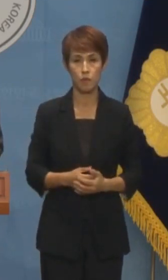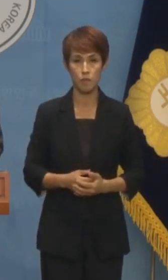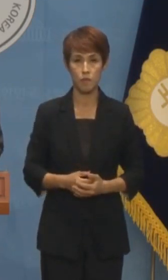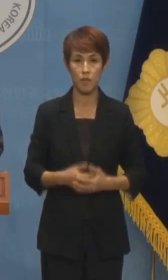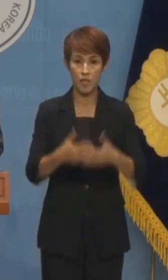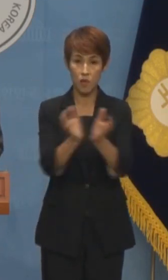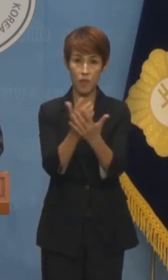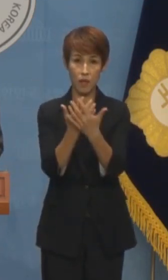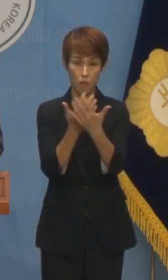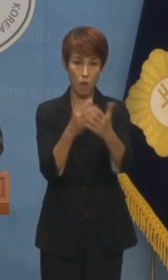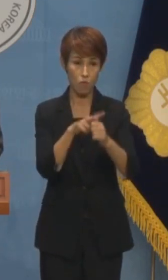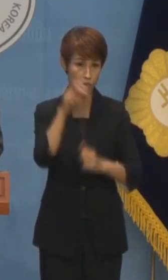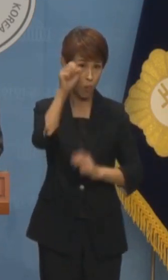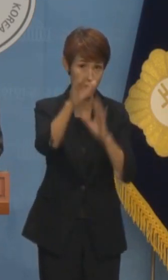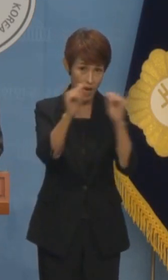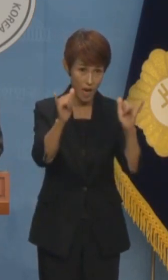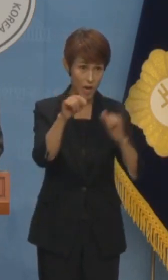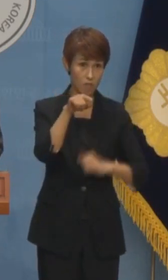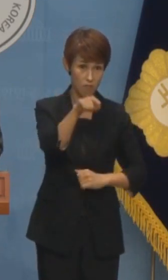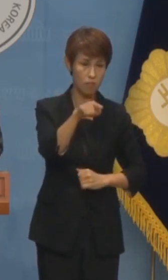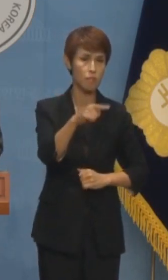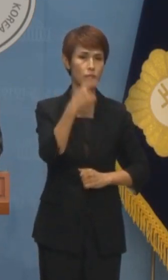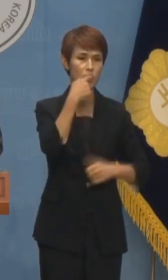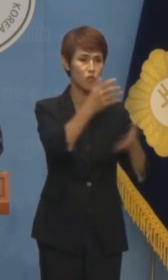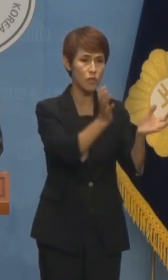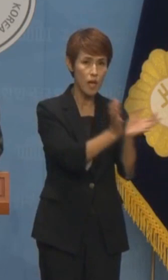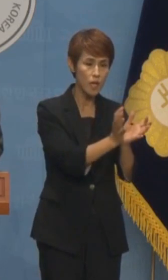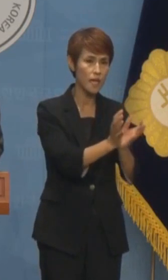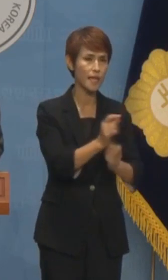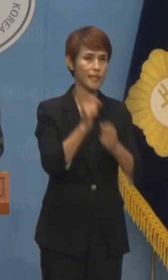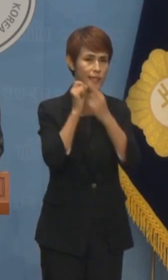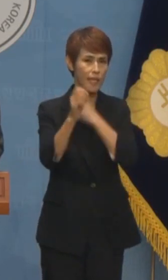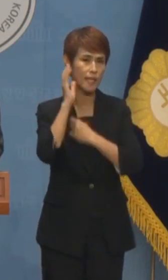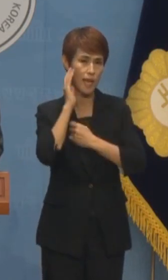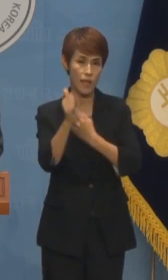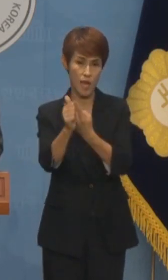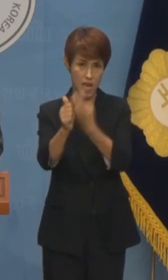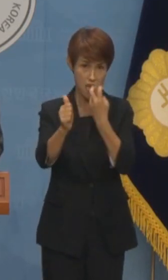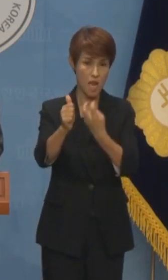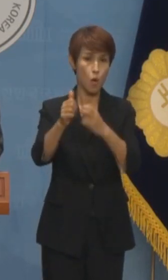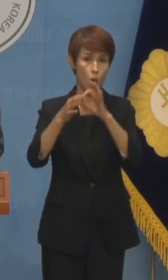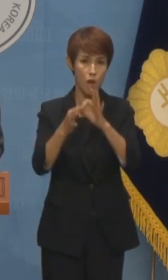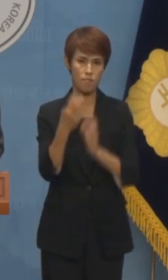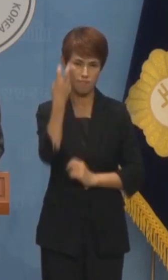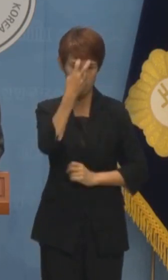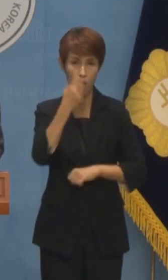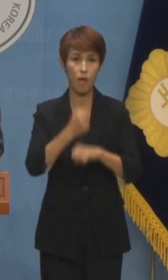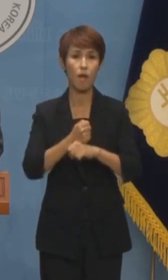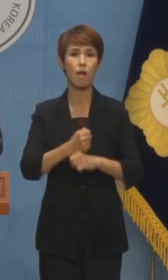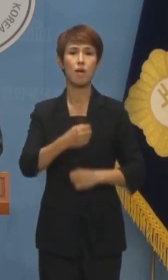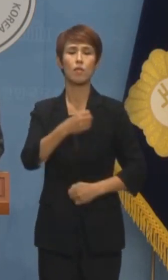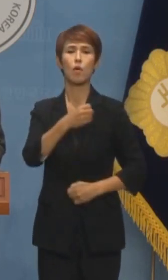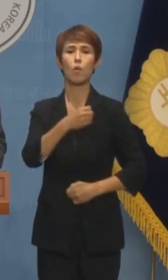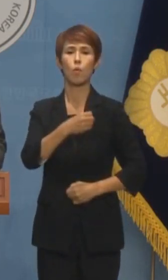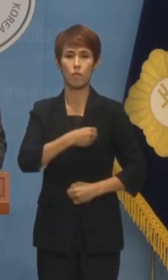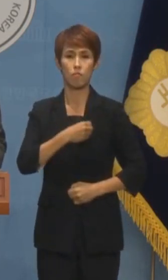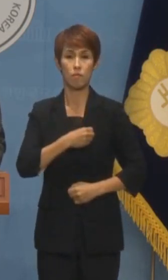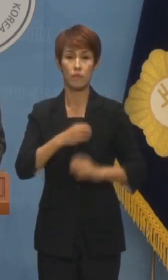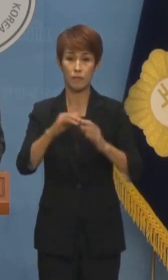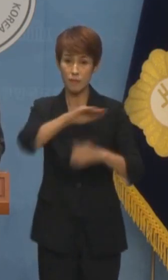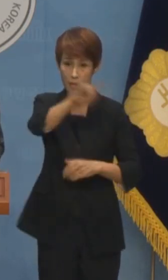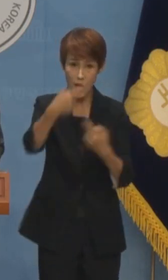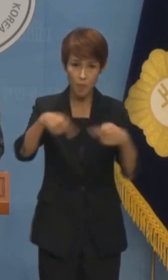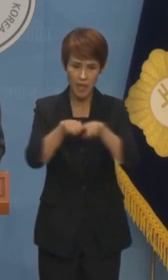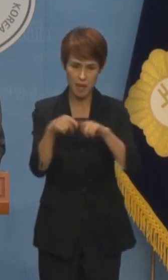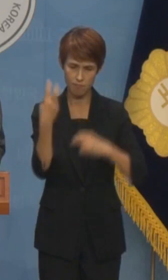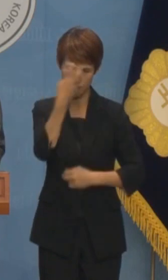역시 민주당의 사기 탄핵 게이트를 분쇄할 보관을 당원 동지들과 국민께 소상히 밝혀야 합니다.